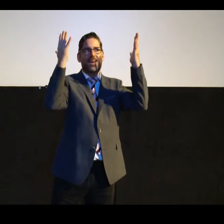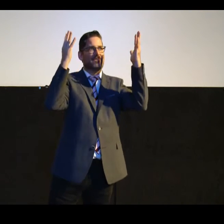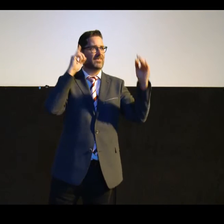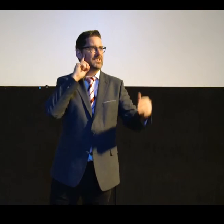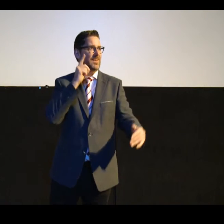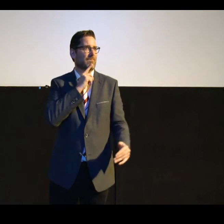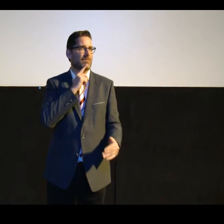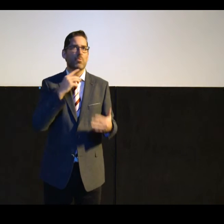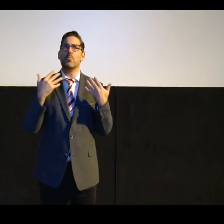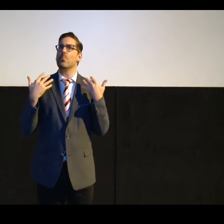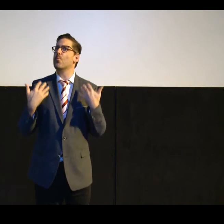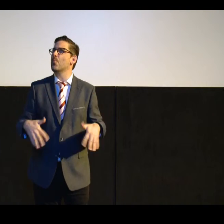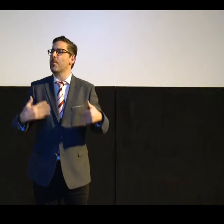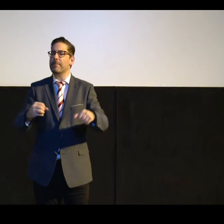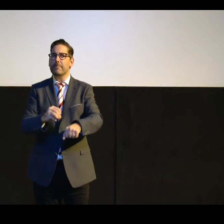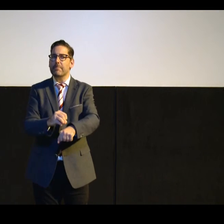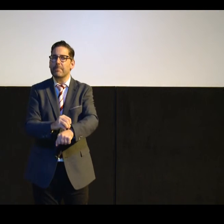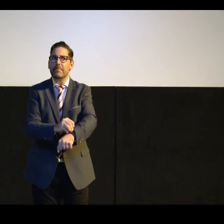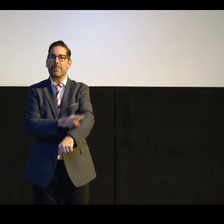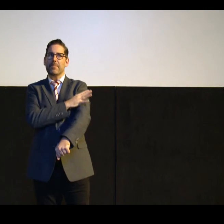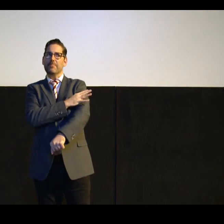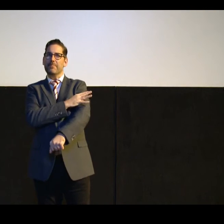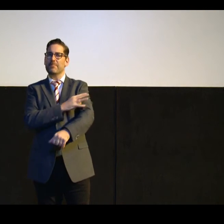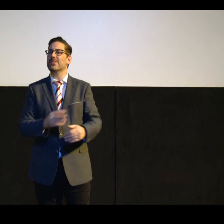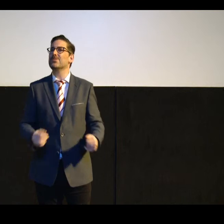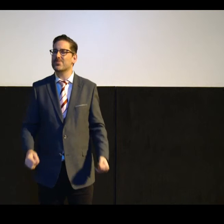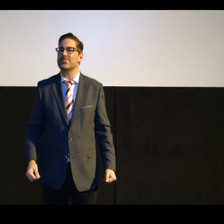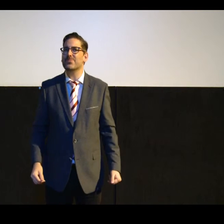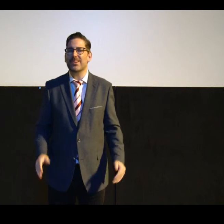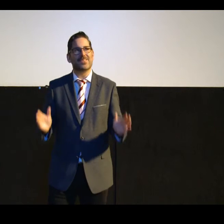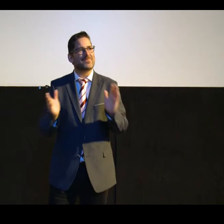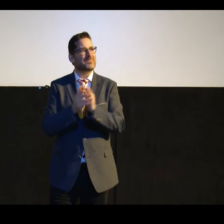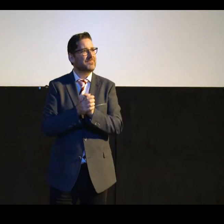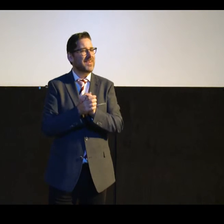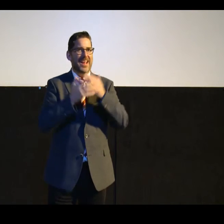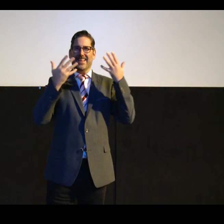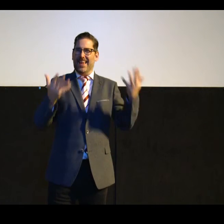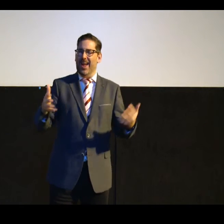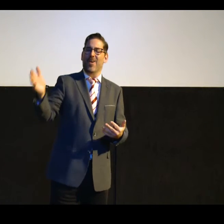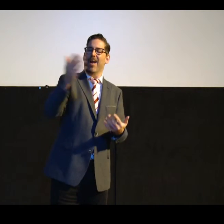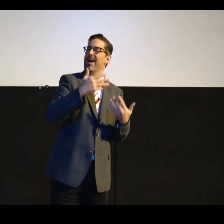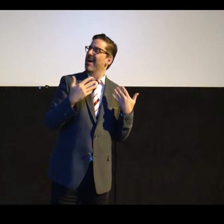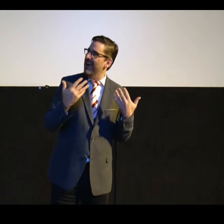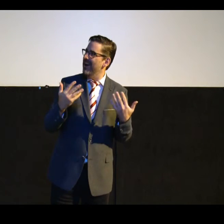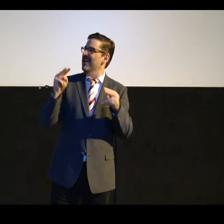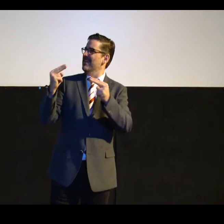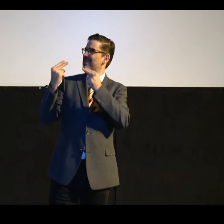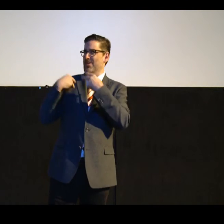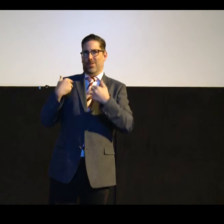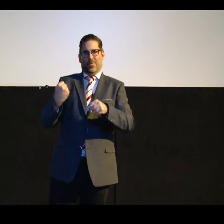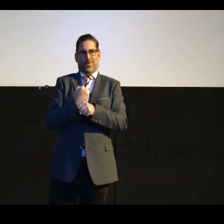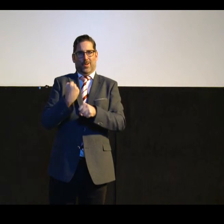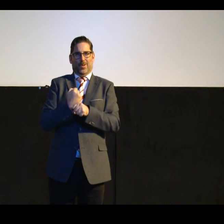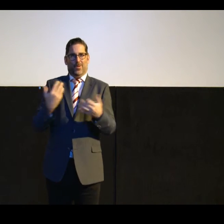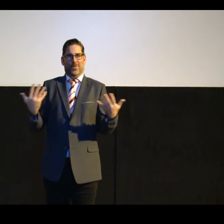Desde que se aprueba algún tipo de resolución, en el Parlamento Europeo se pasa la UD y nosotros ya pues trabajamos con el resto